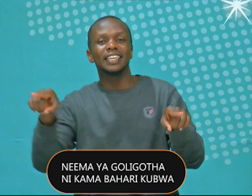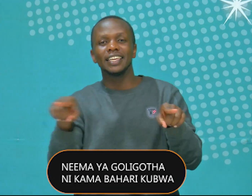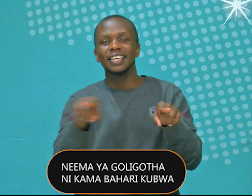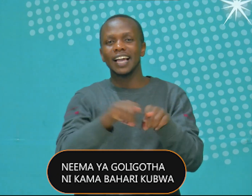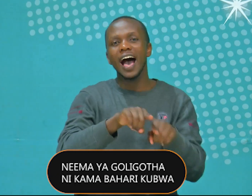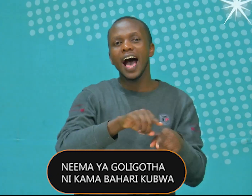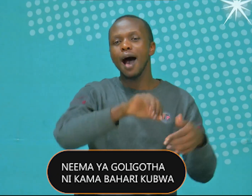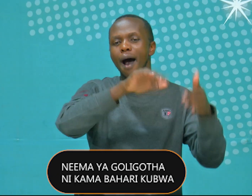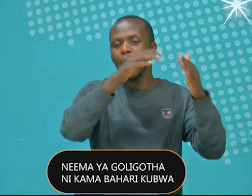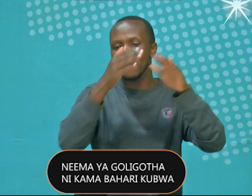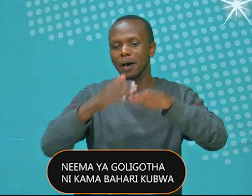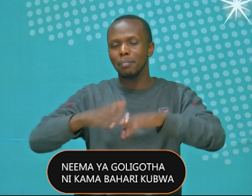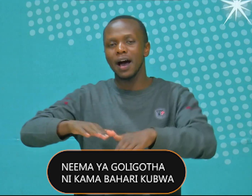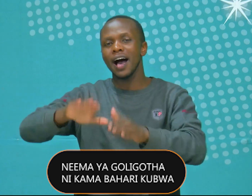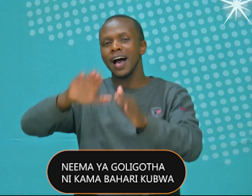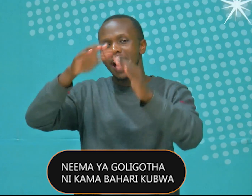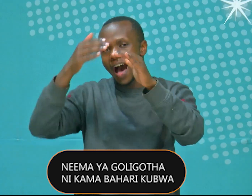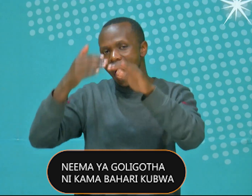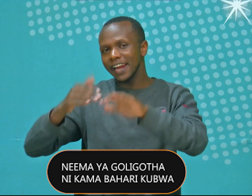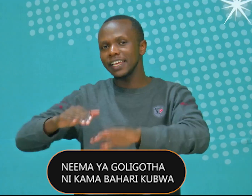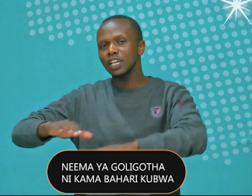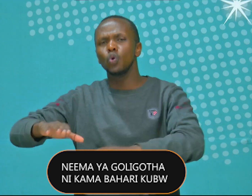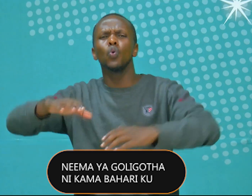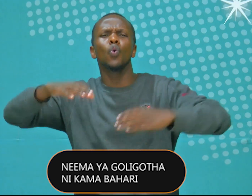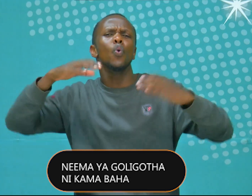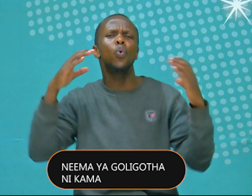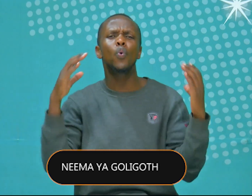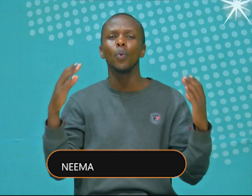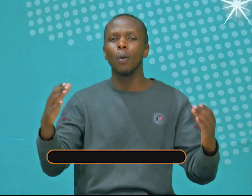yako kama bahari